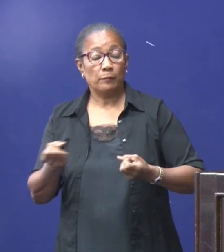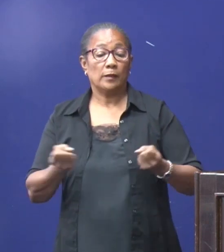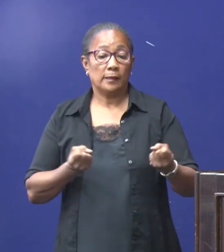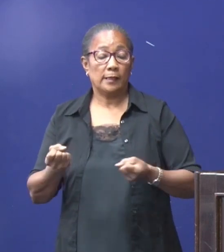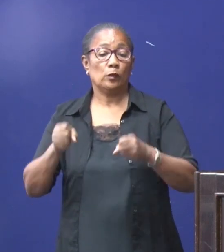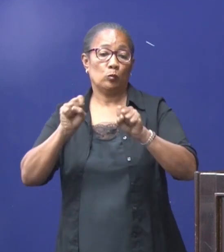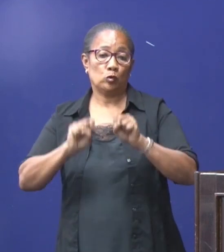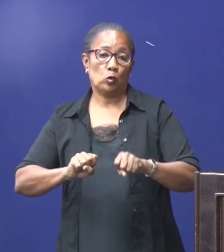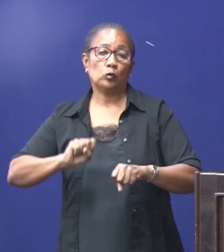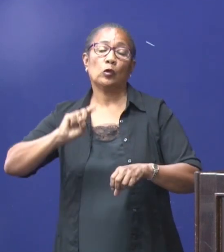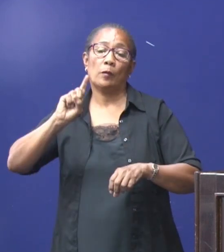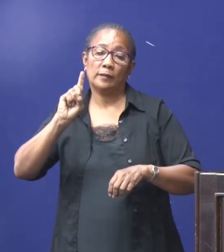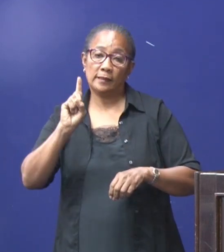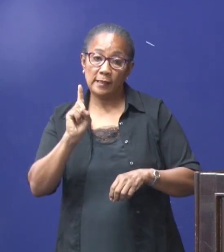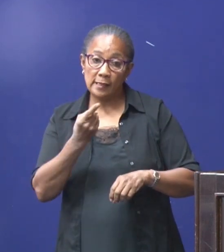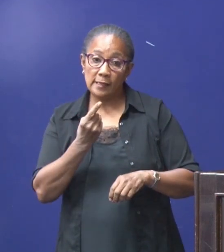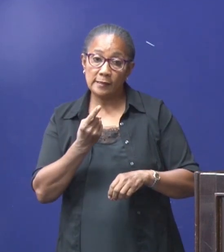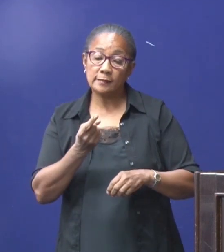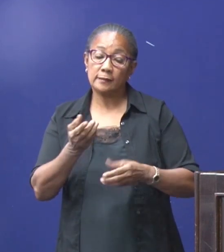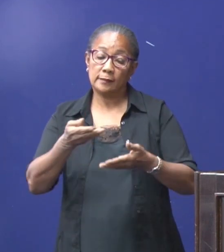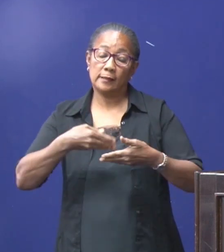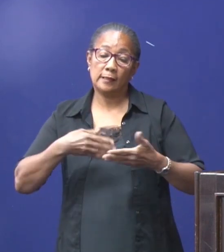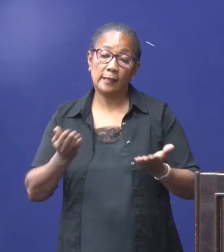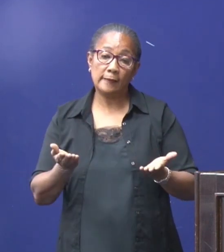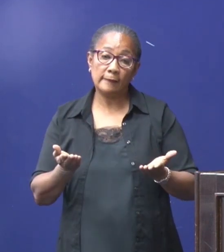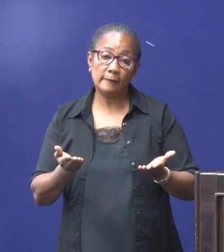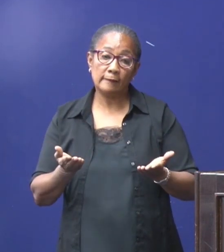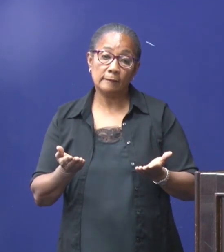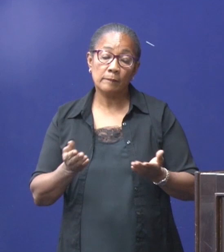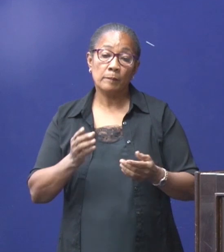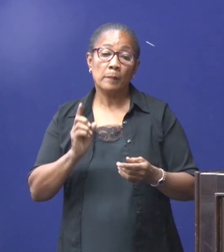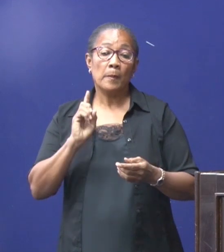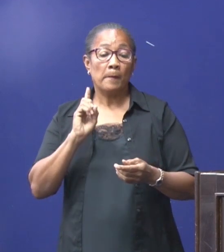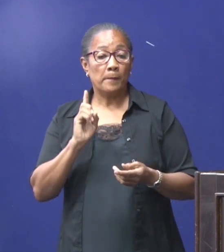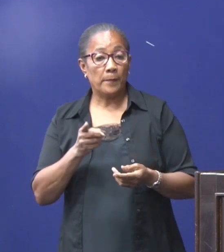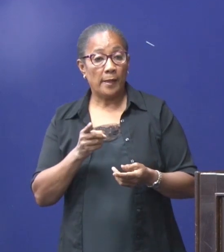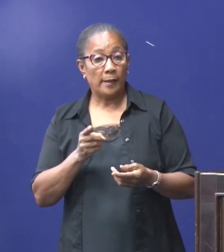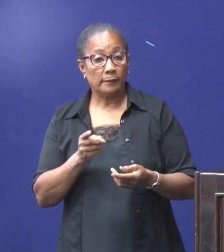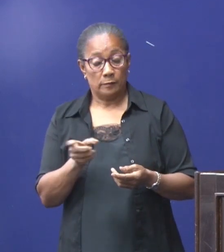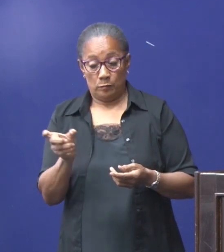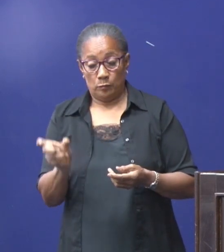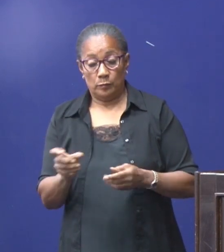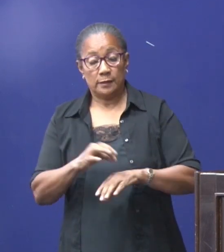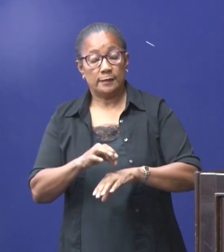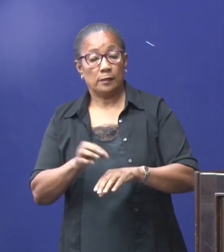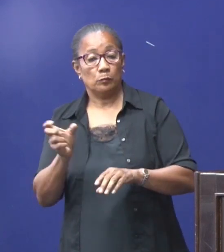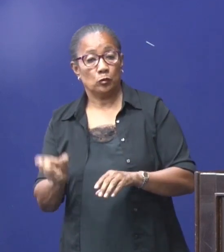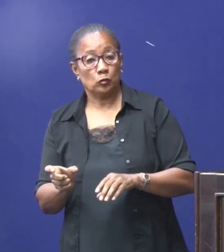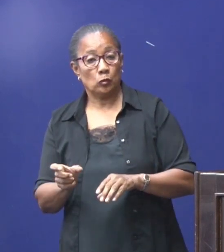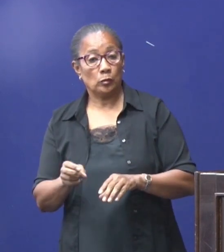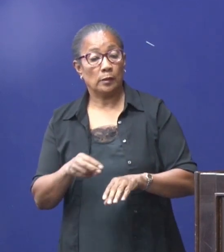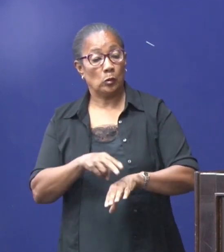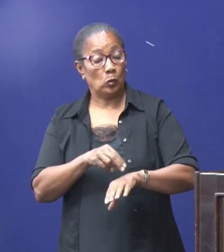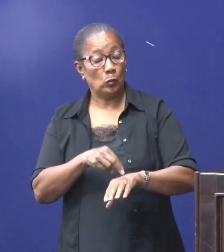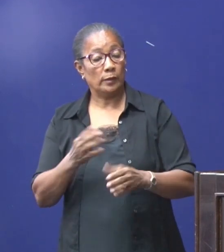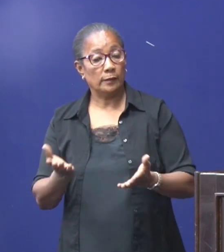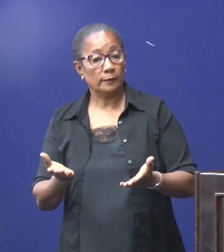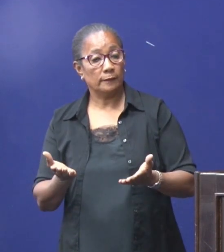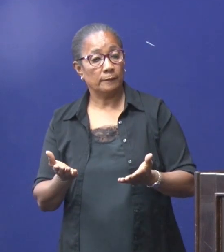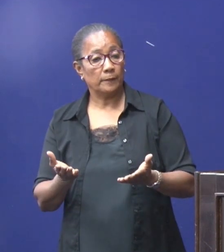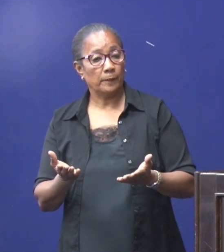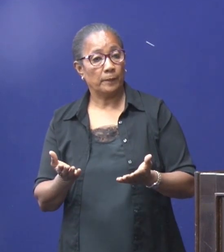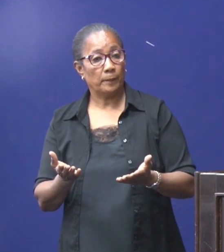besloten om de eerste aanleg binnen te brengen per patiënt indien nodig. Per patiënt